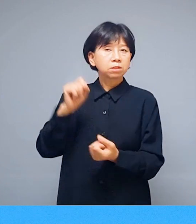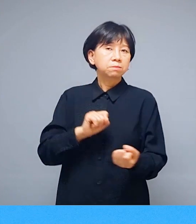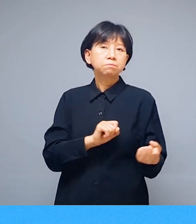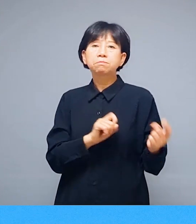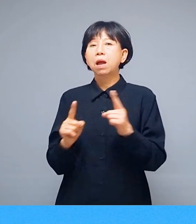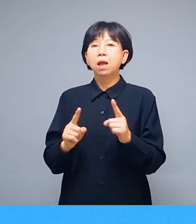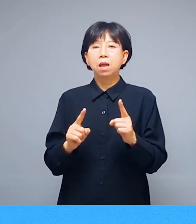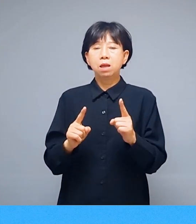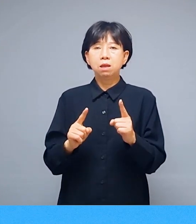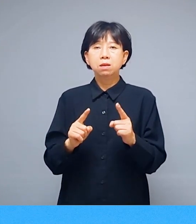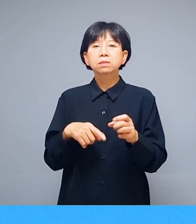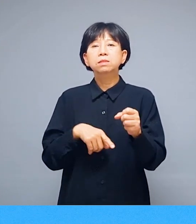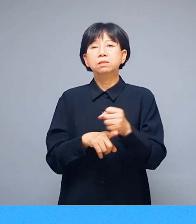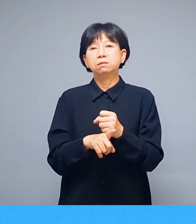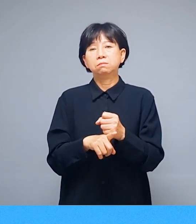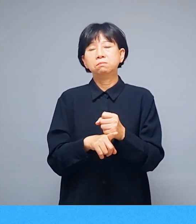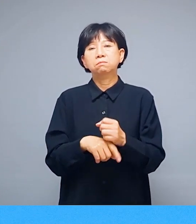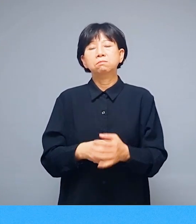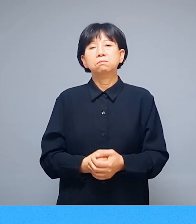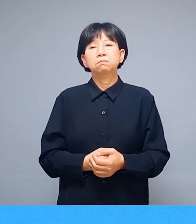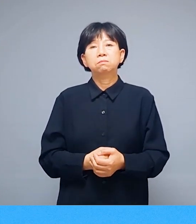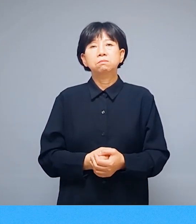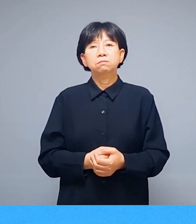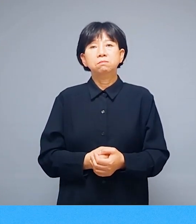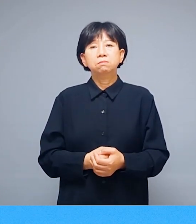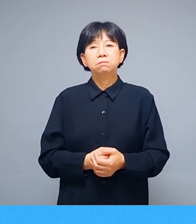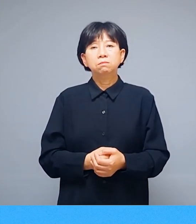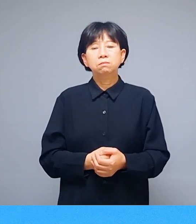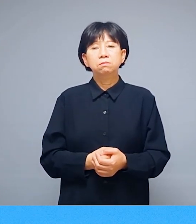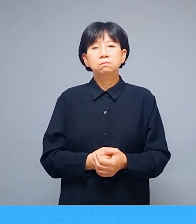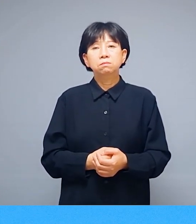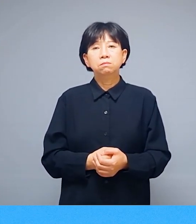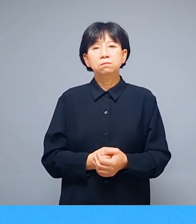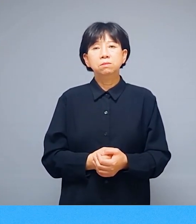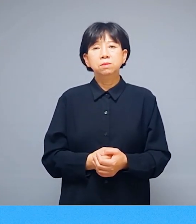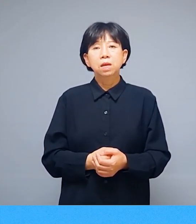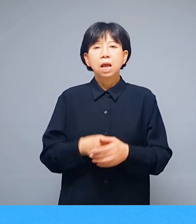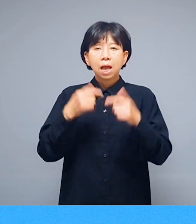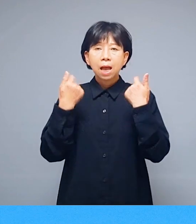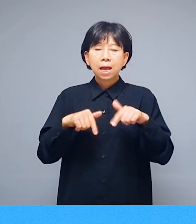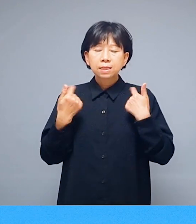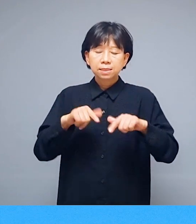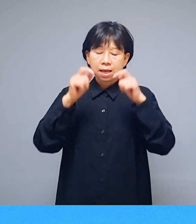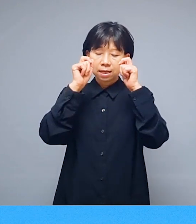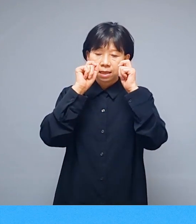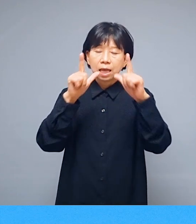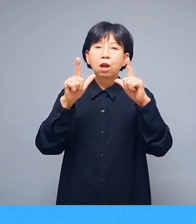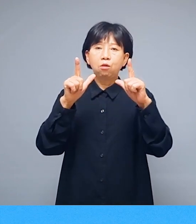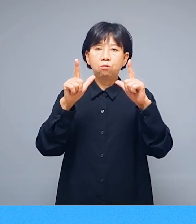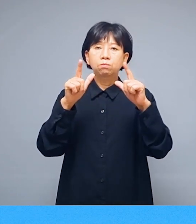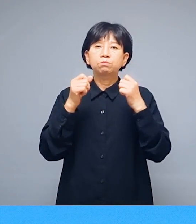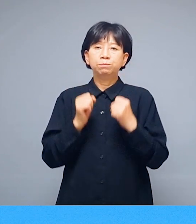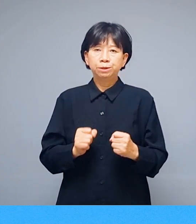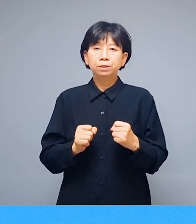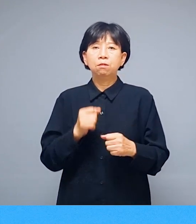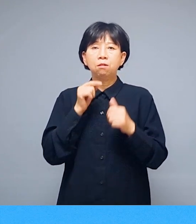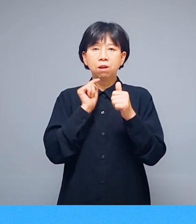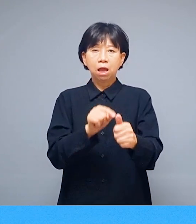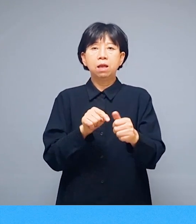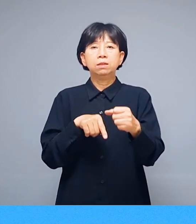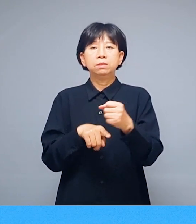차리라 라는 강한 표현의 말입니다. 그러니까 쉽게 얘기하면 항상 깨어있으라 라는